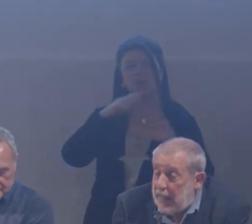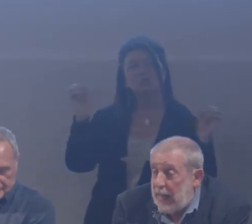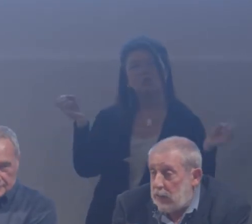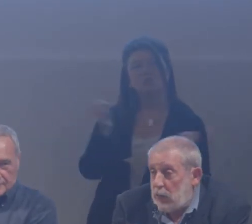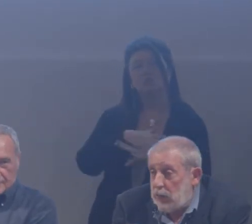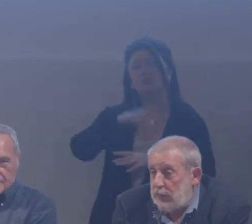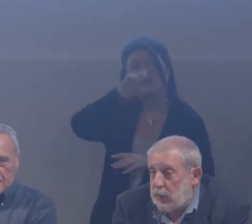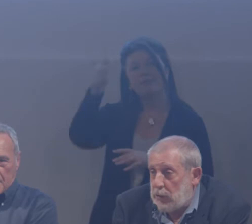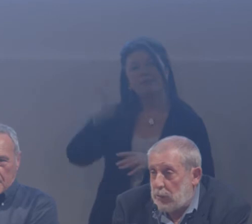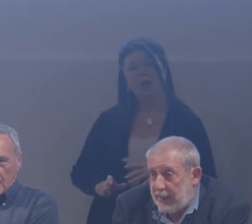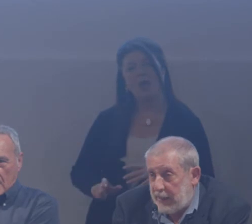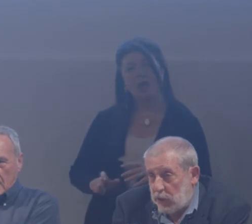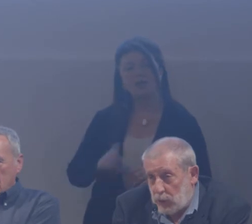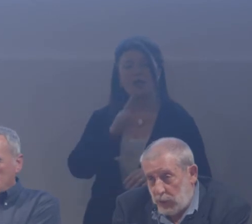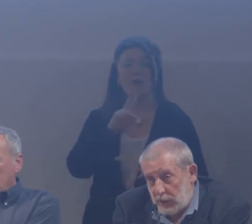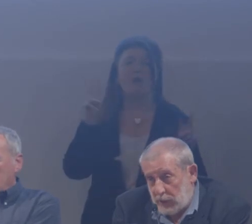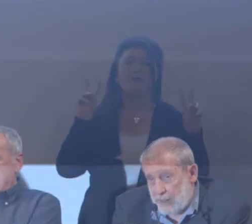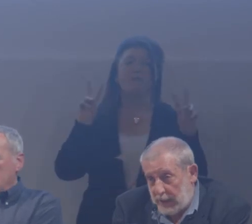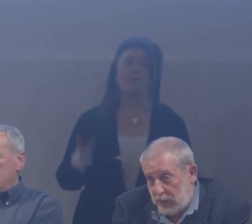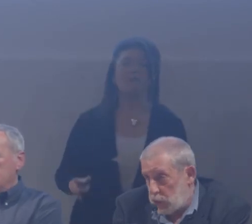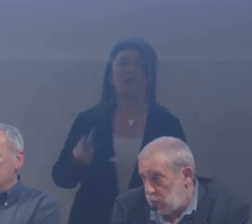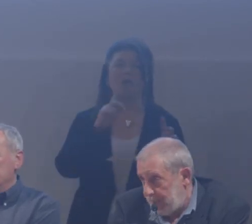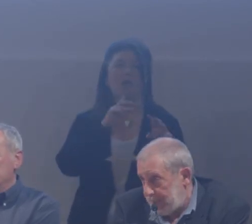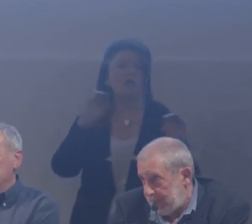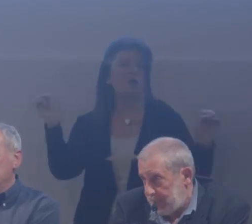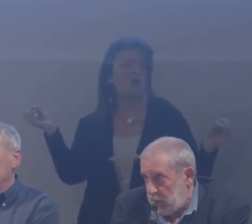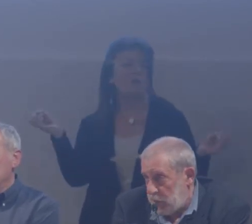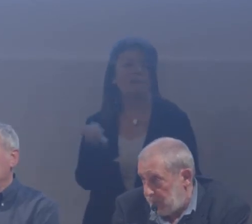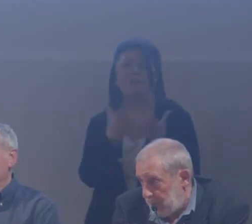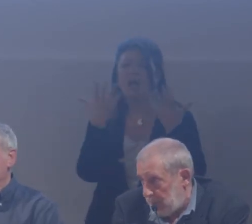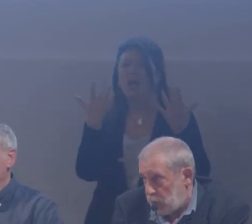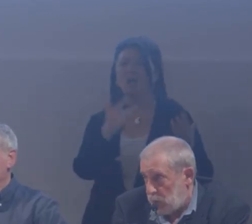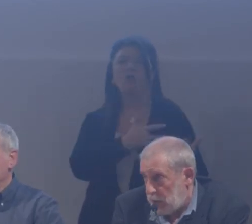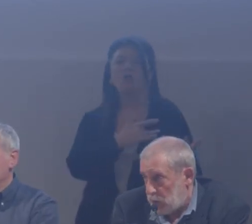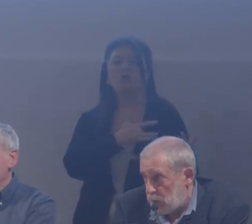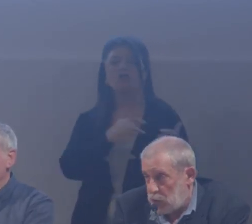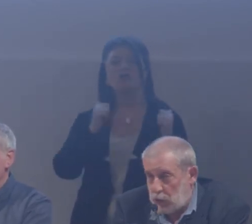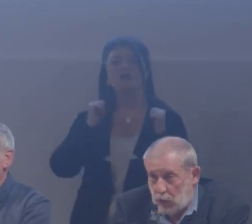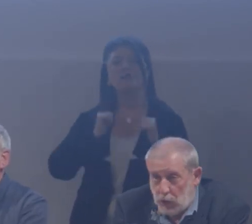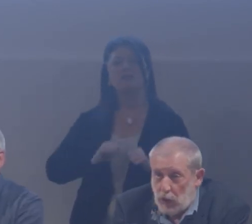che hanno influito parecchio sulla nostra coscienza civile,